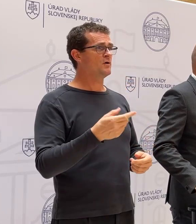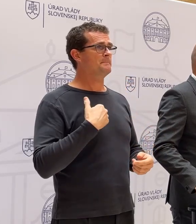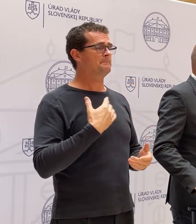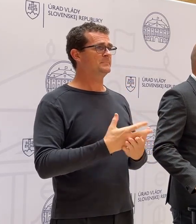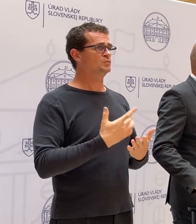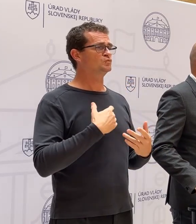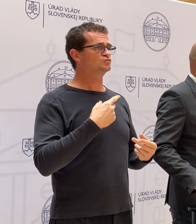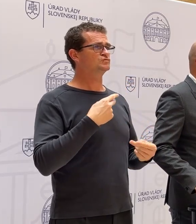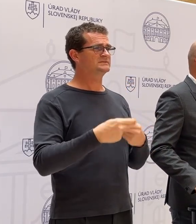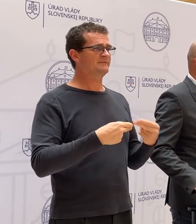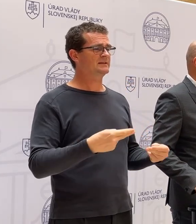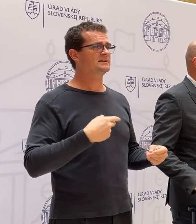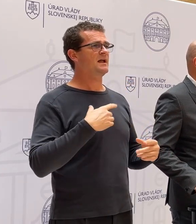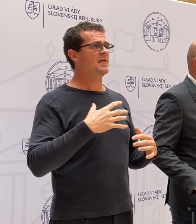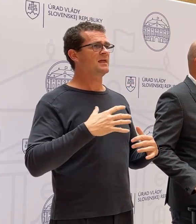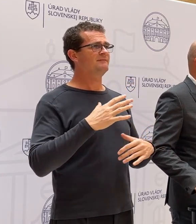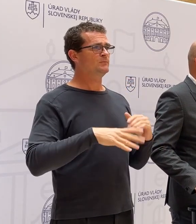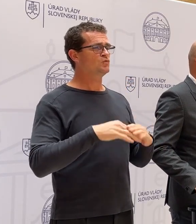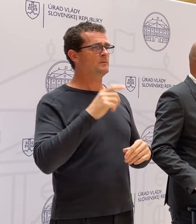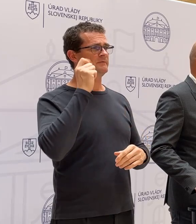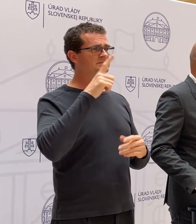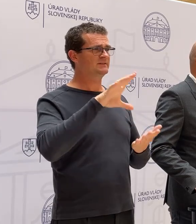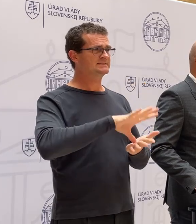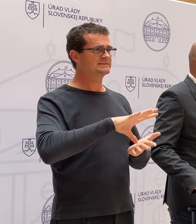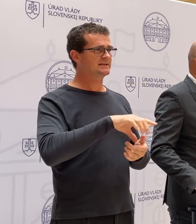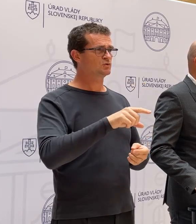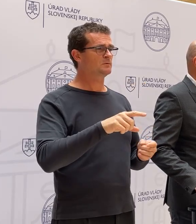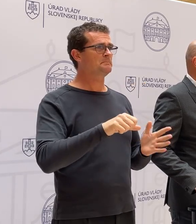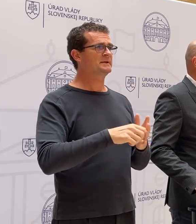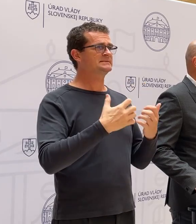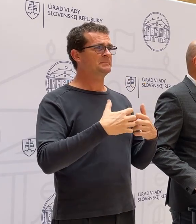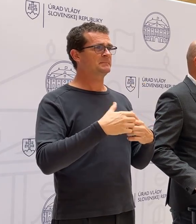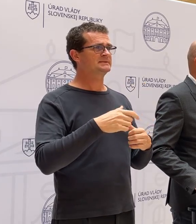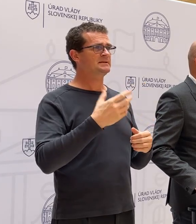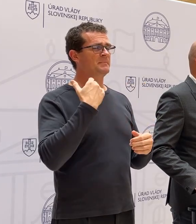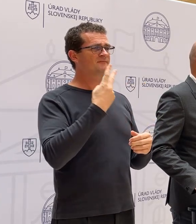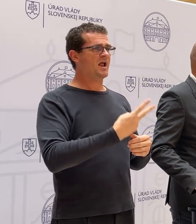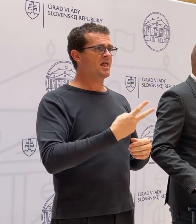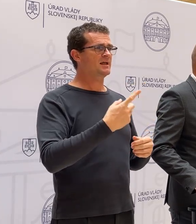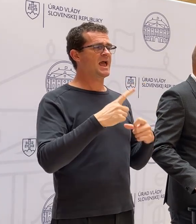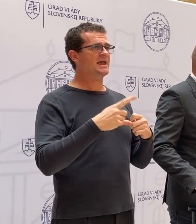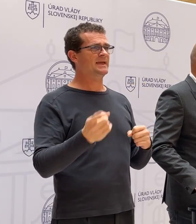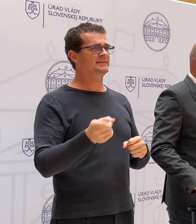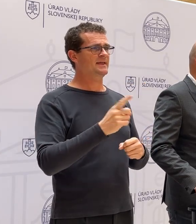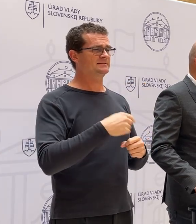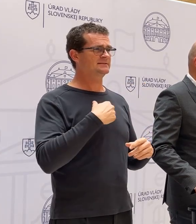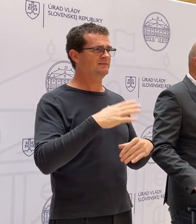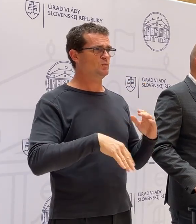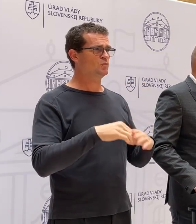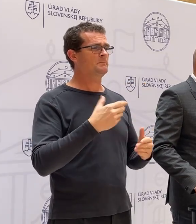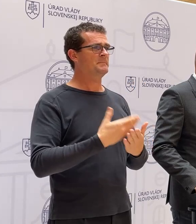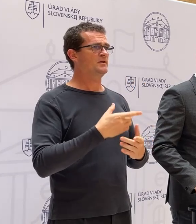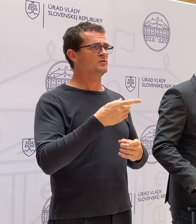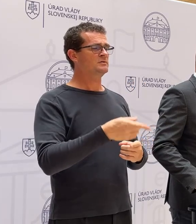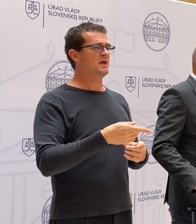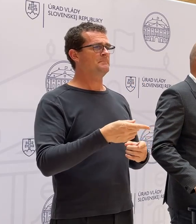sa zaviazali, že vybudujeme vzdelávacie centrum medzi priemyselným parkom Valaliky a Kechnecom, pretože